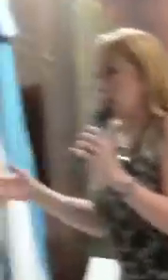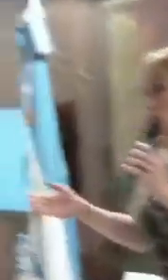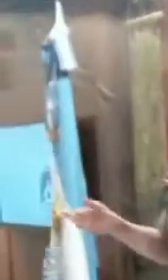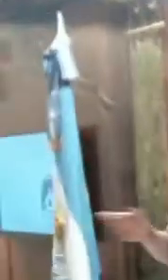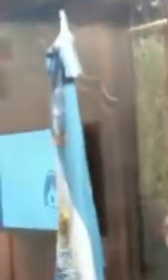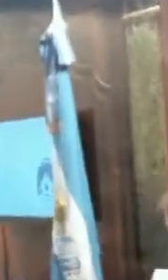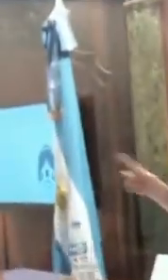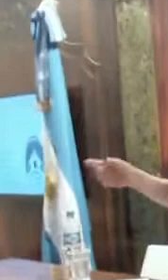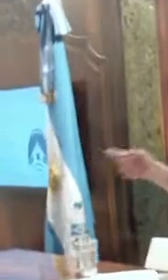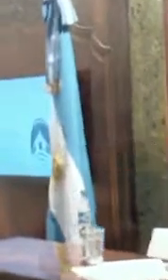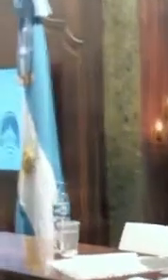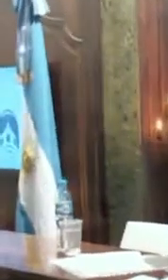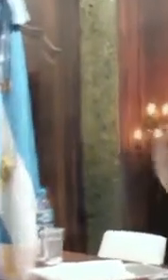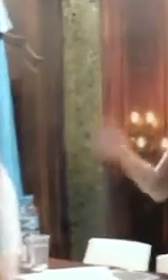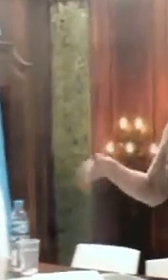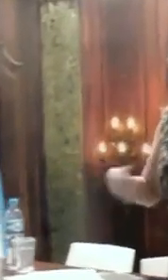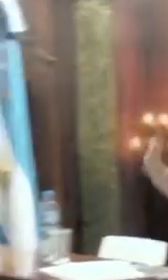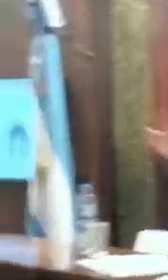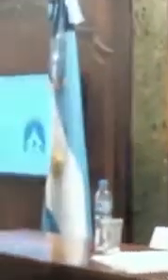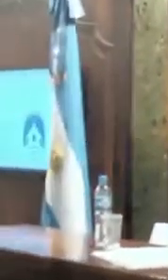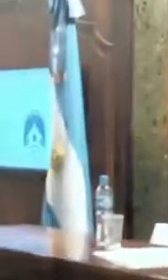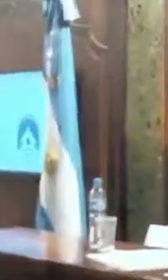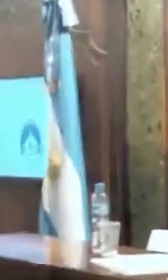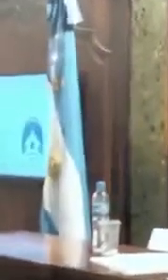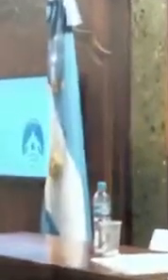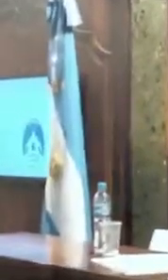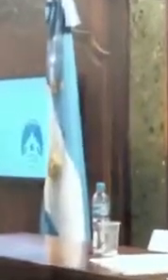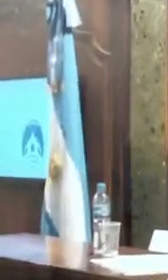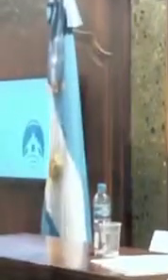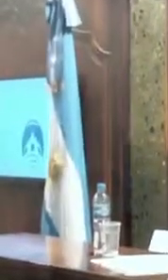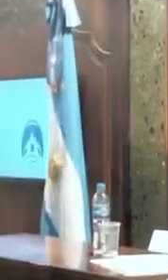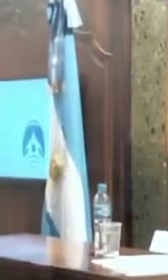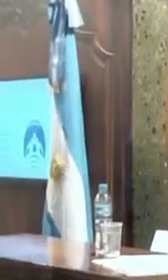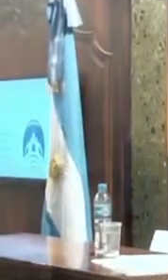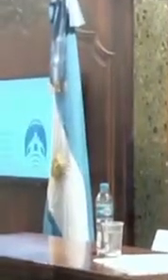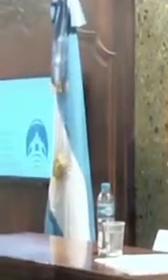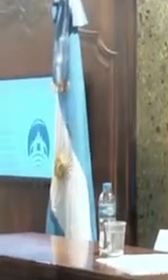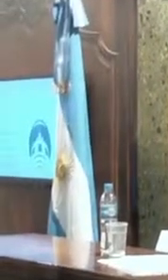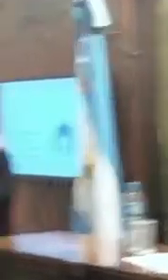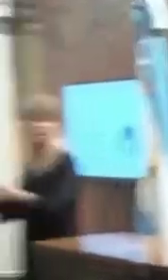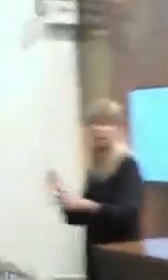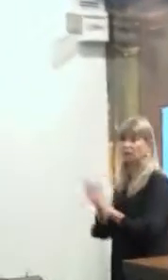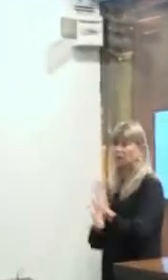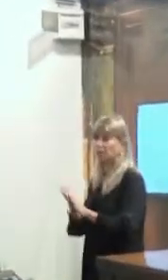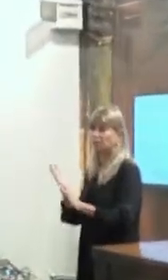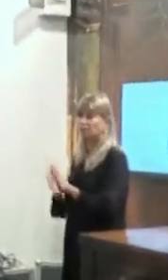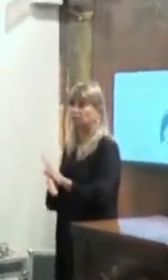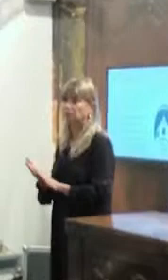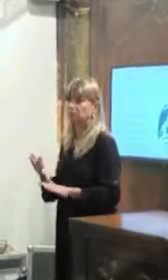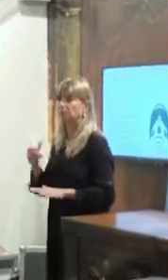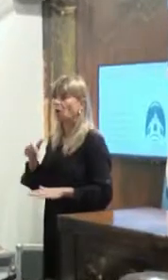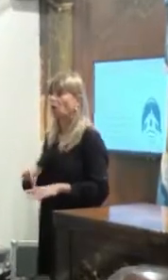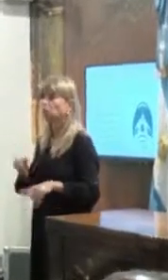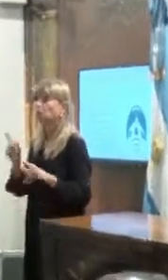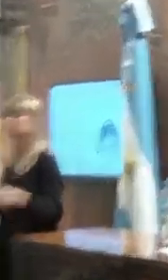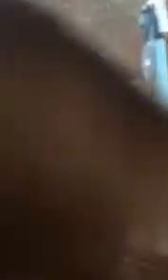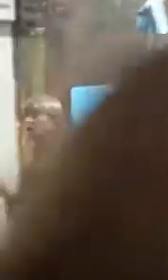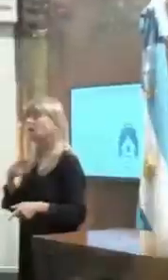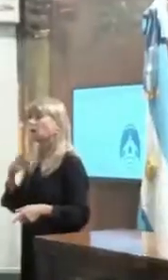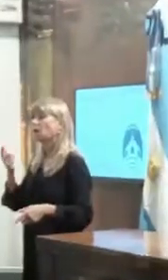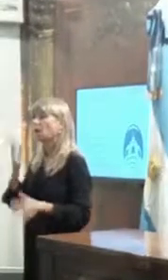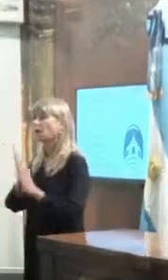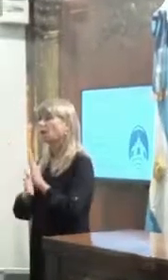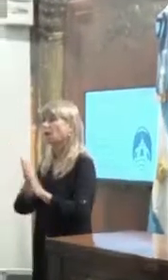6 años, para garantizar que todos los niños puedan viajar gratis en el subte. Hoy tenemos gratuidad en